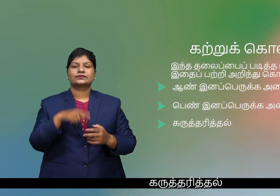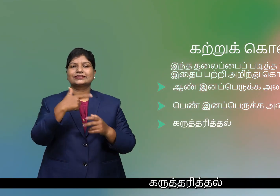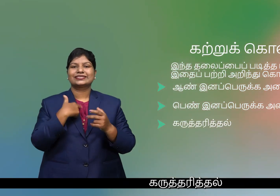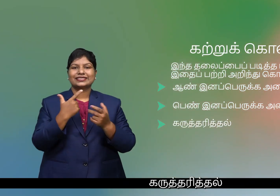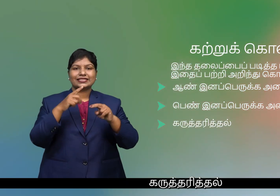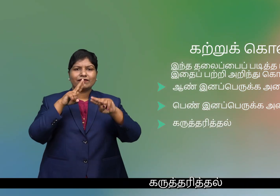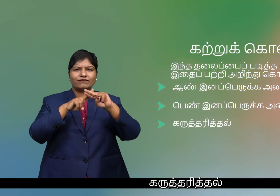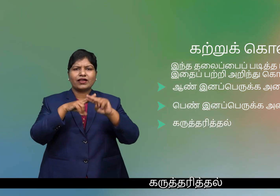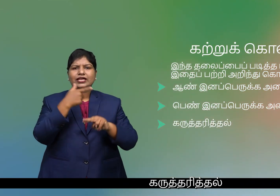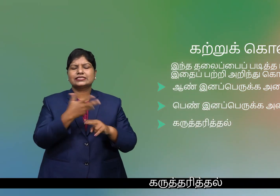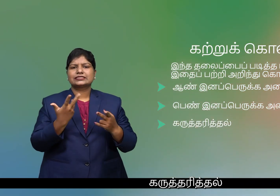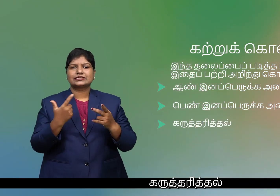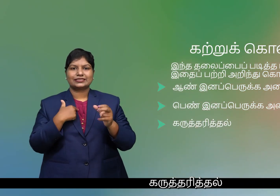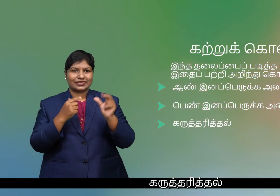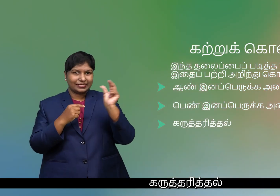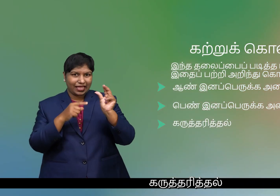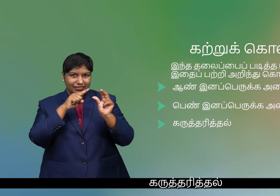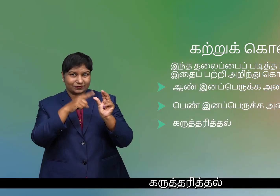கருத்தரித்தல்,